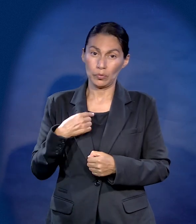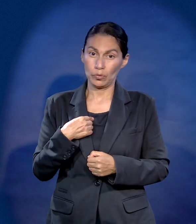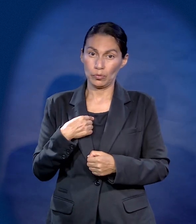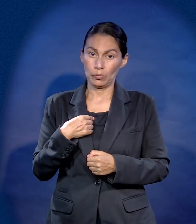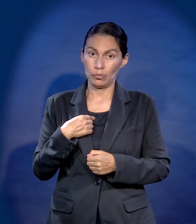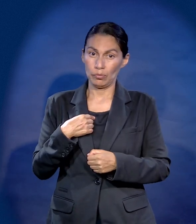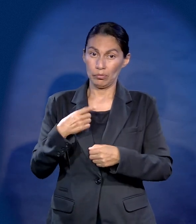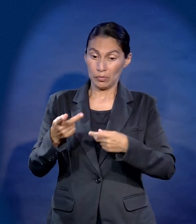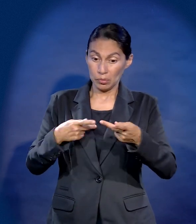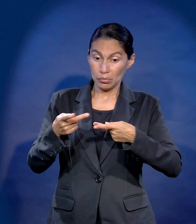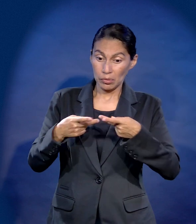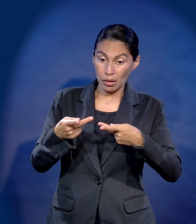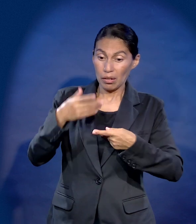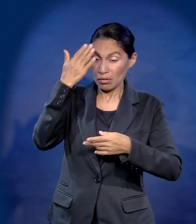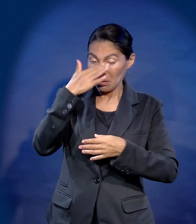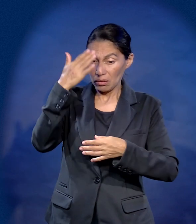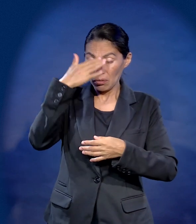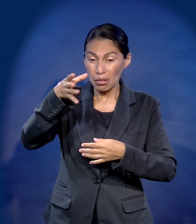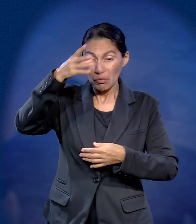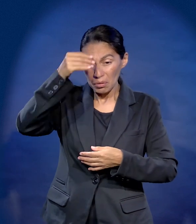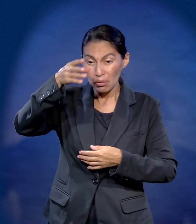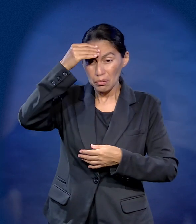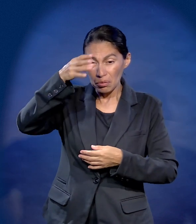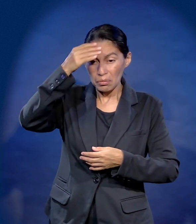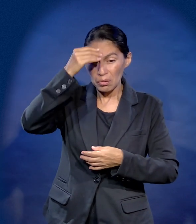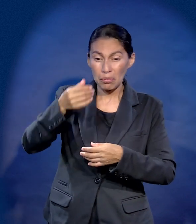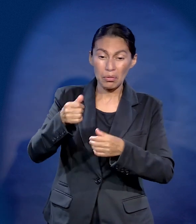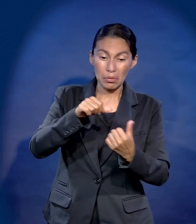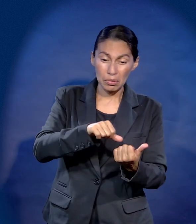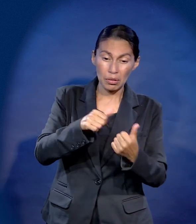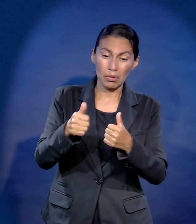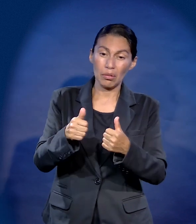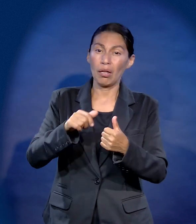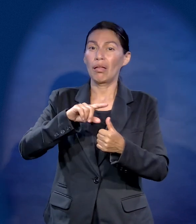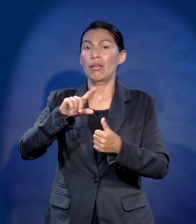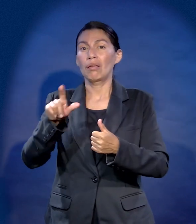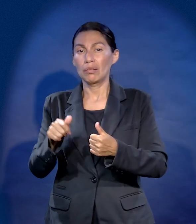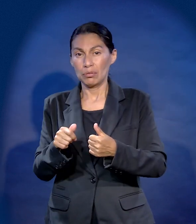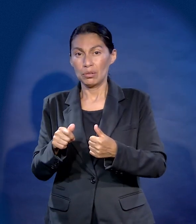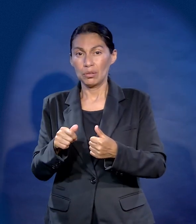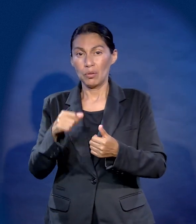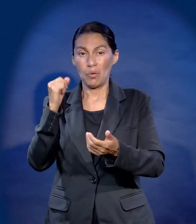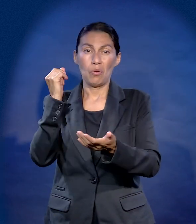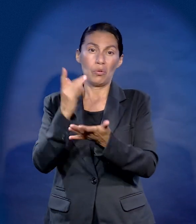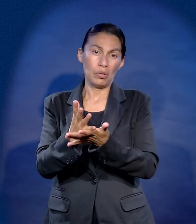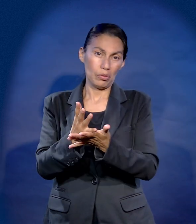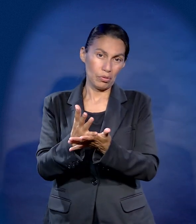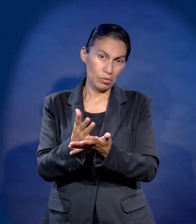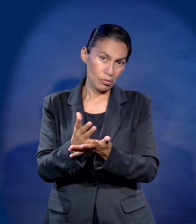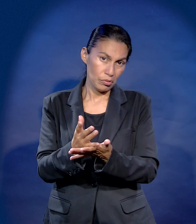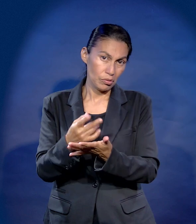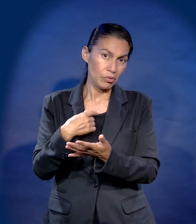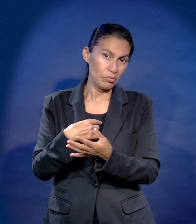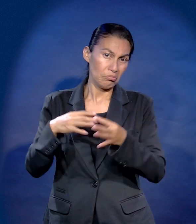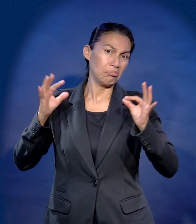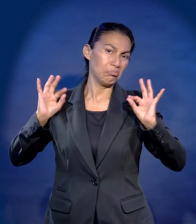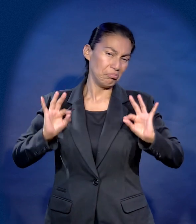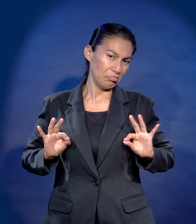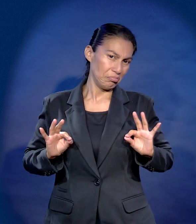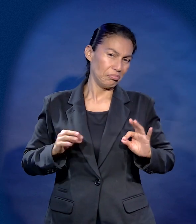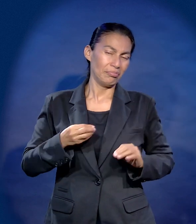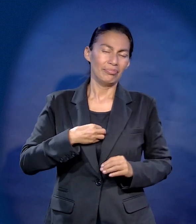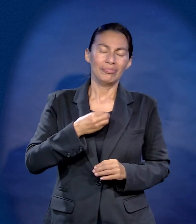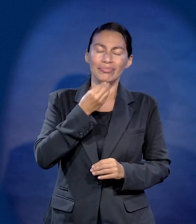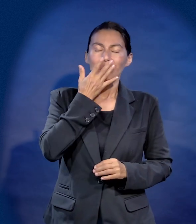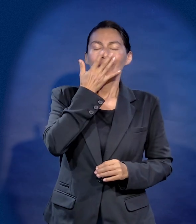bautismo es como el top máximo. Yo me tengo que preparar y saber un montón de cosas para ser bautizado. Porque después de ser bautizado, lo único que